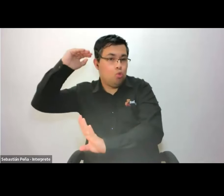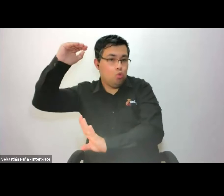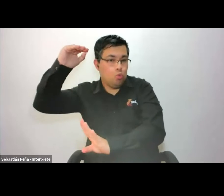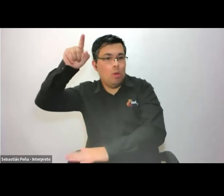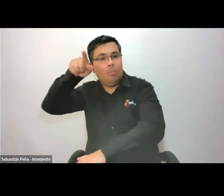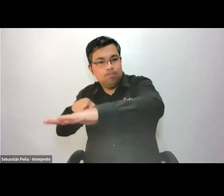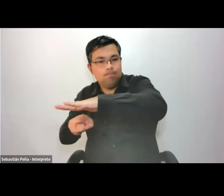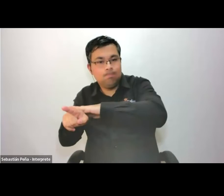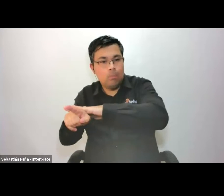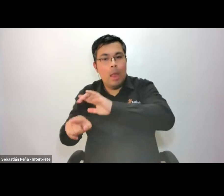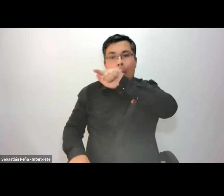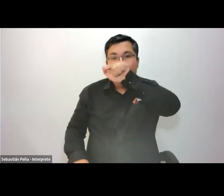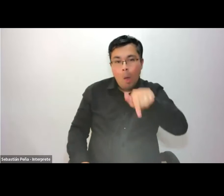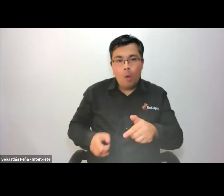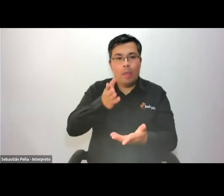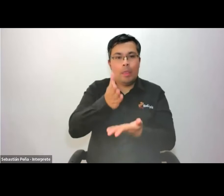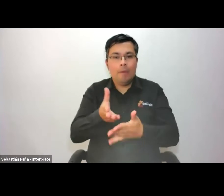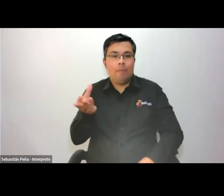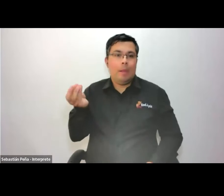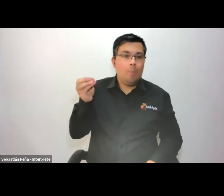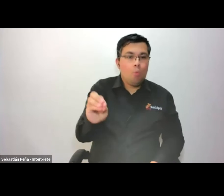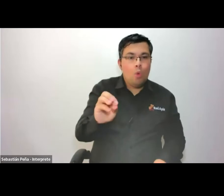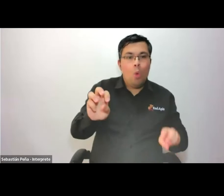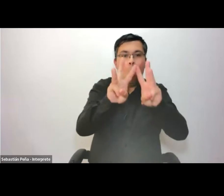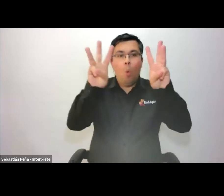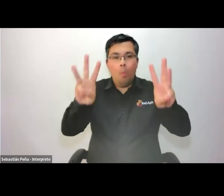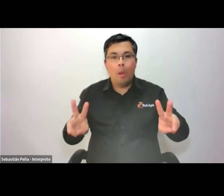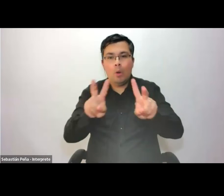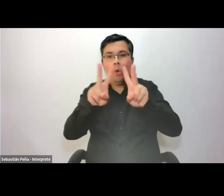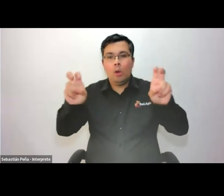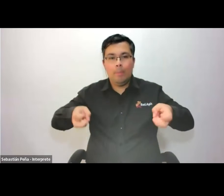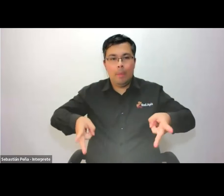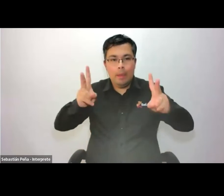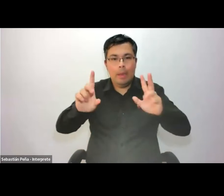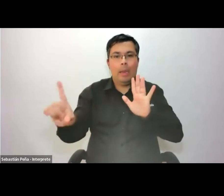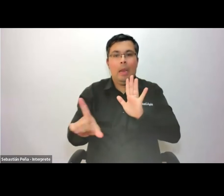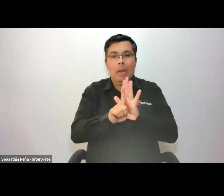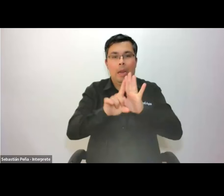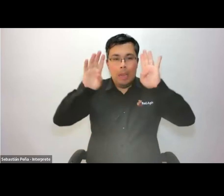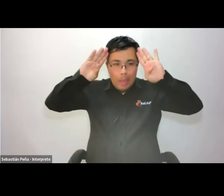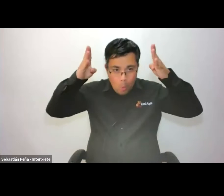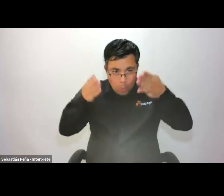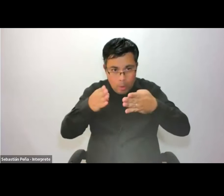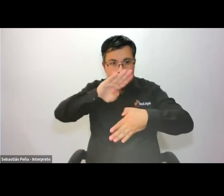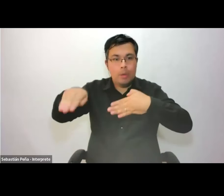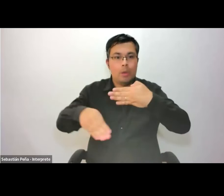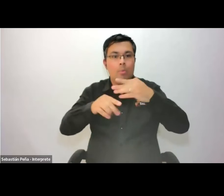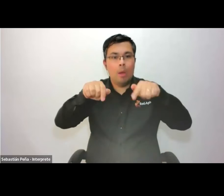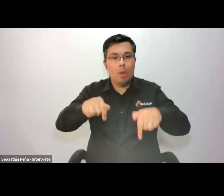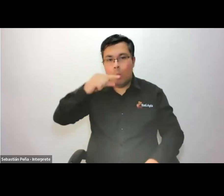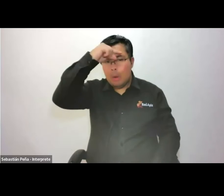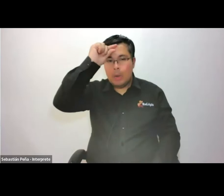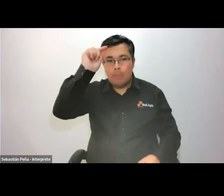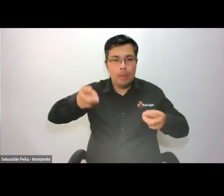que poner un marco desde una perspectiva de derechos, que la ley de autismo se suma a un paradigma de derechos mucho más